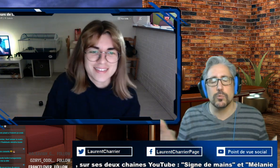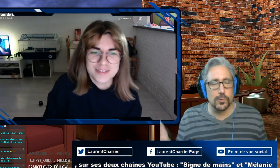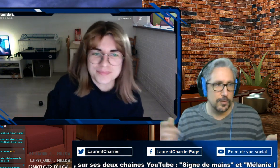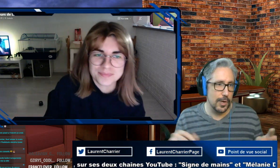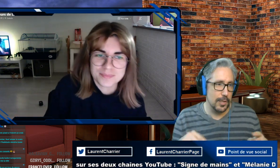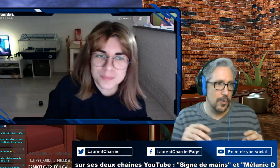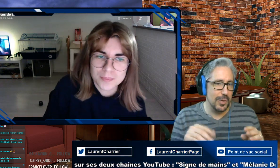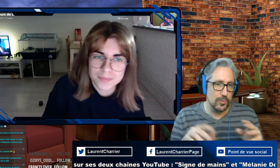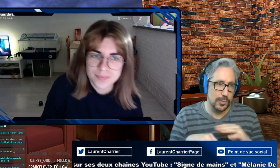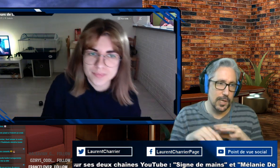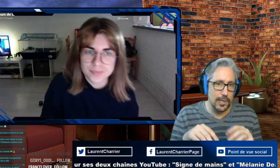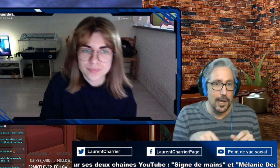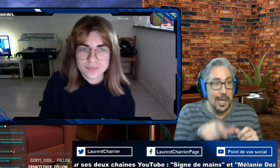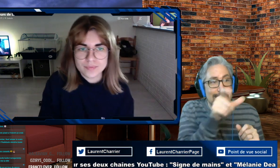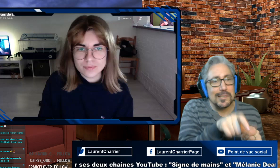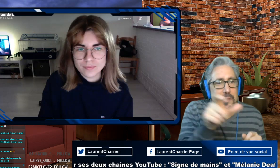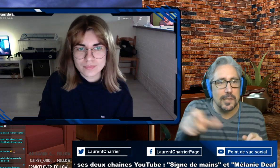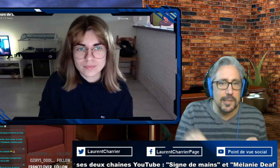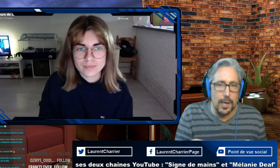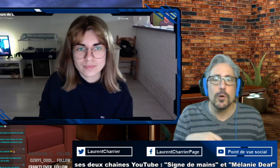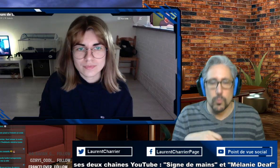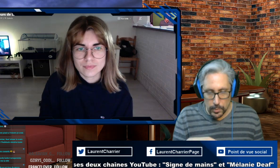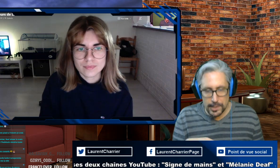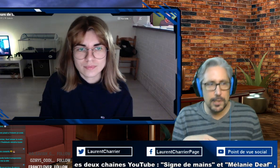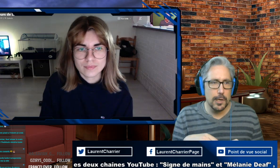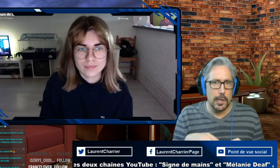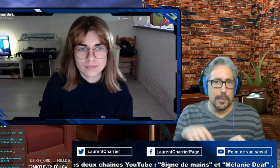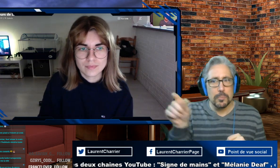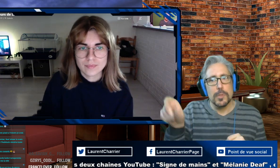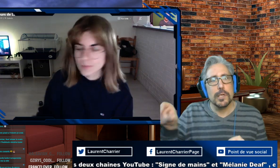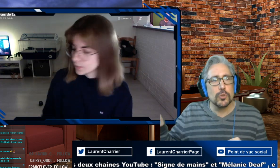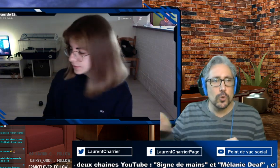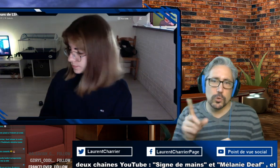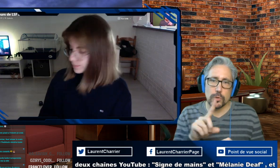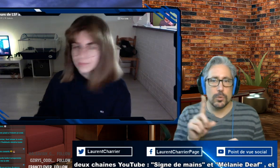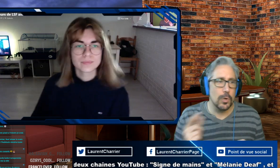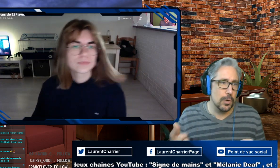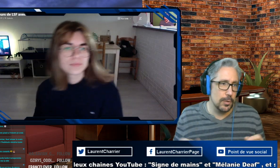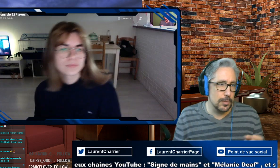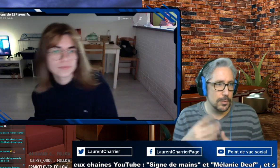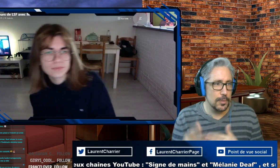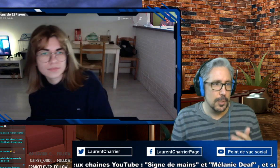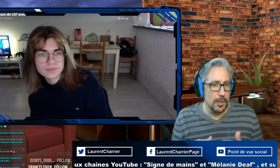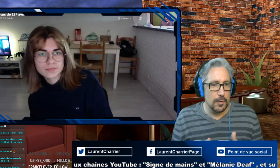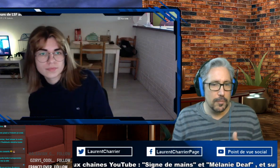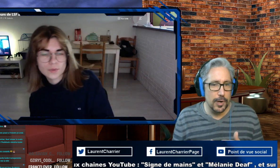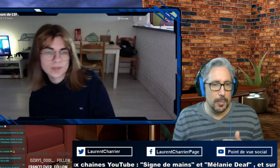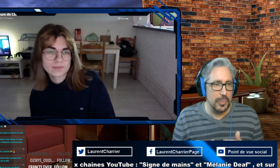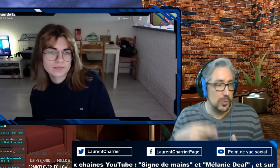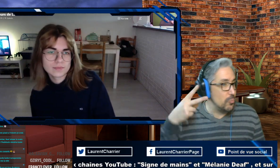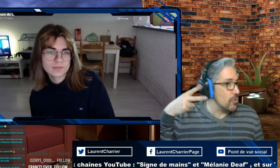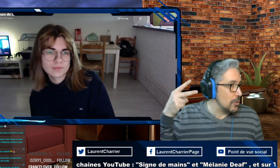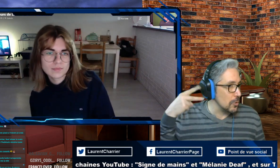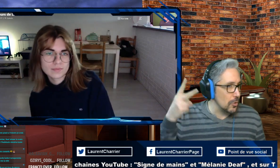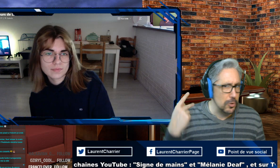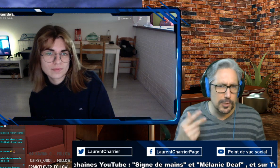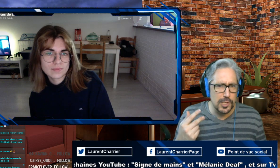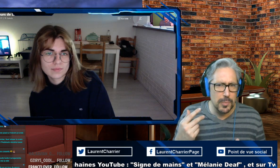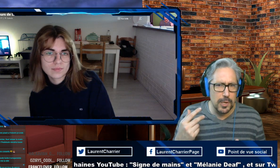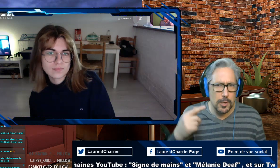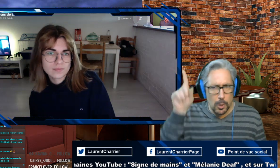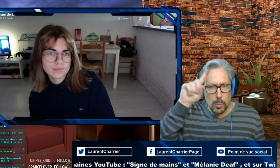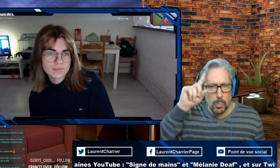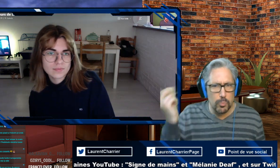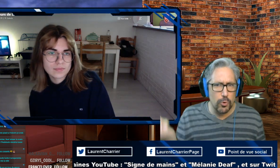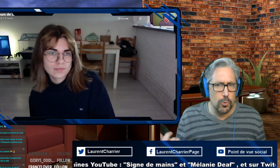pas tous. Voilà, ils veulent pas tous. Certains, oui, et Oui. d'autres, non. Voilà, parce que pour un entendant, il